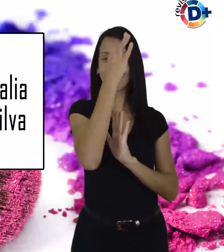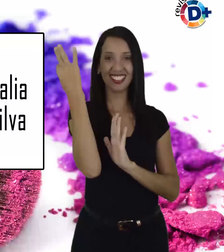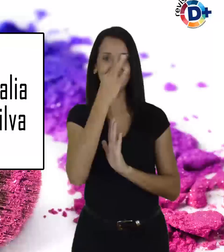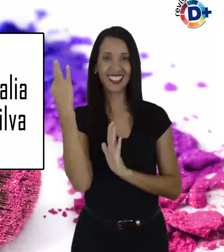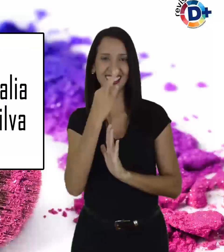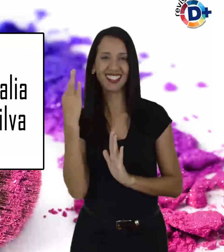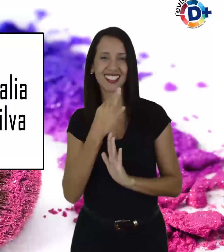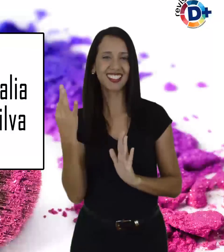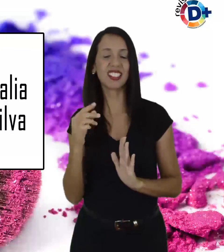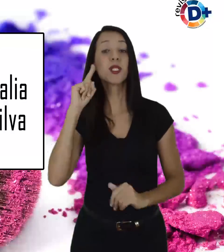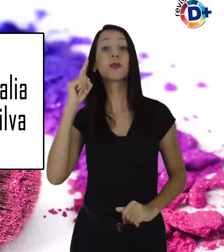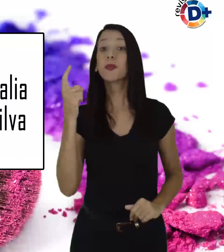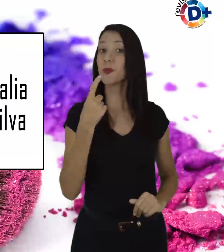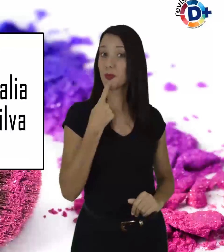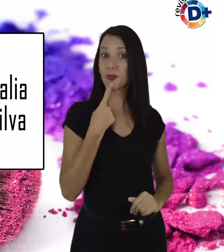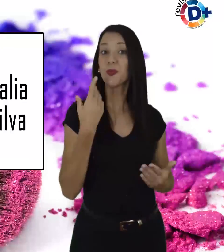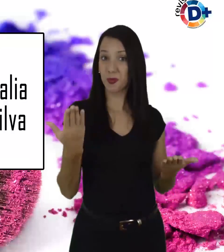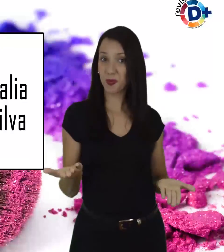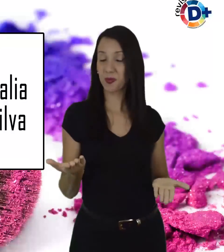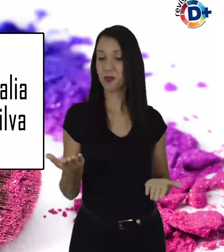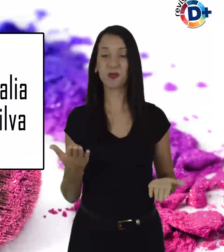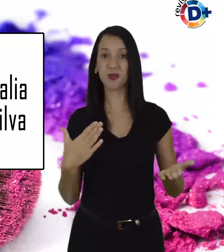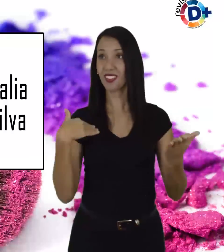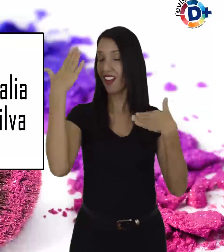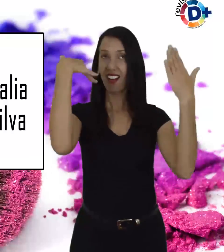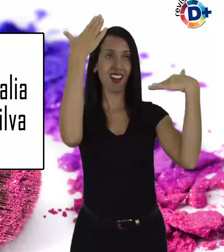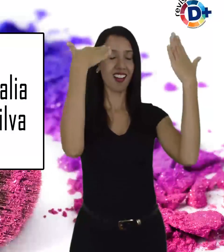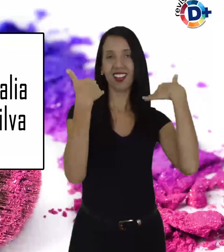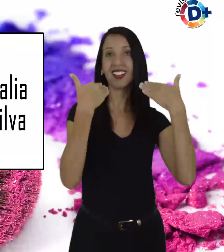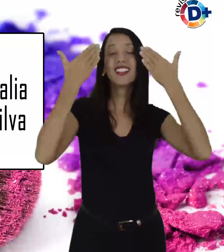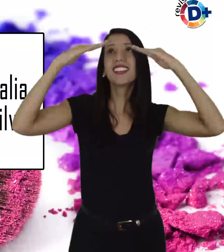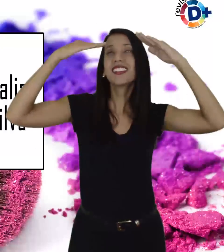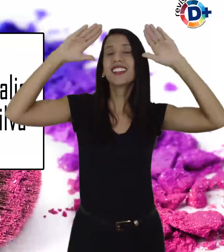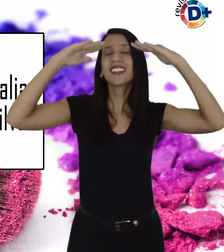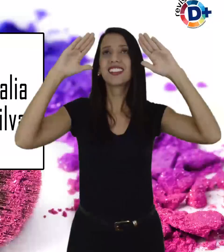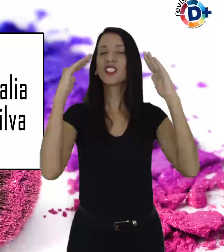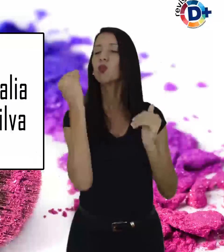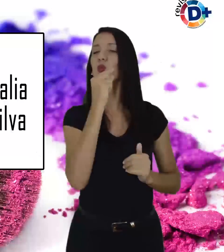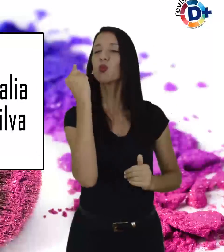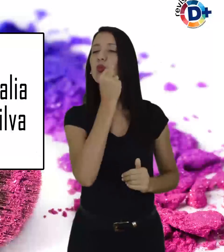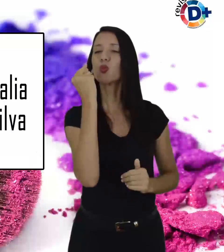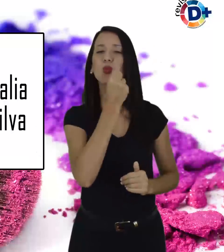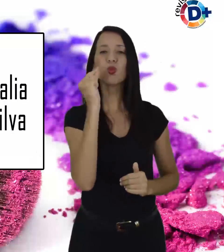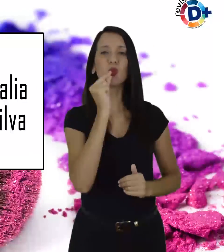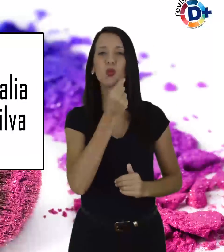youtuber. Entre muitos pincéis, sombras e batons, criou seu canal em Libras